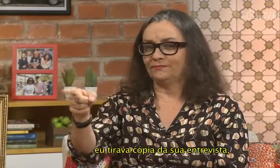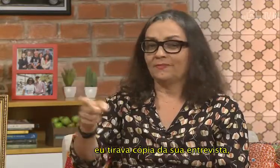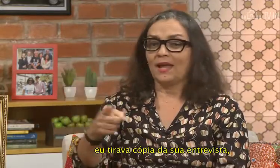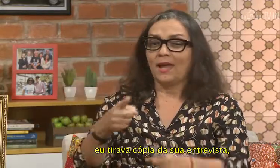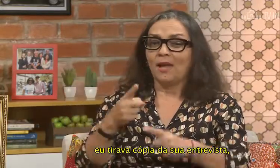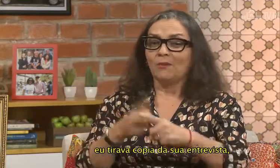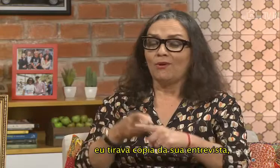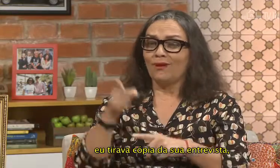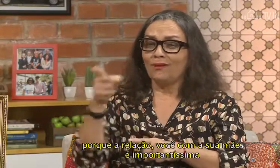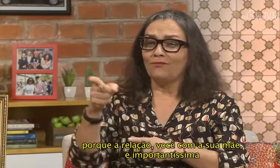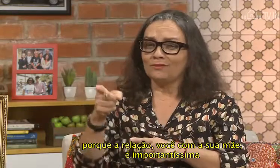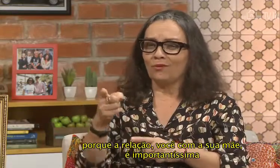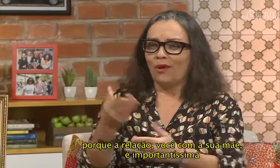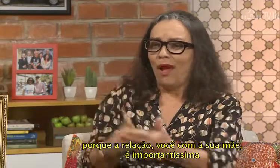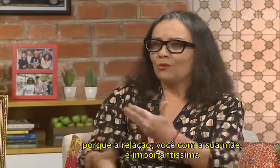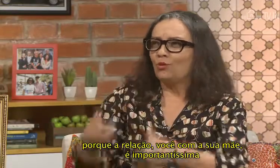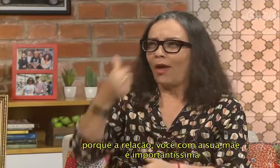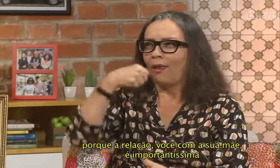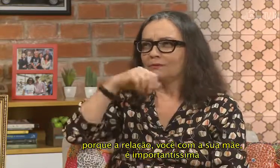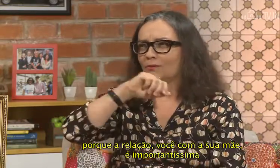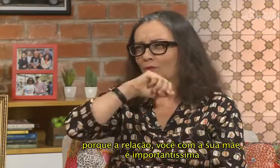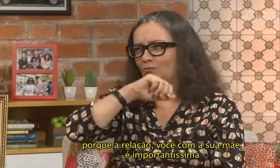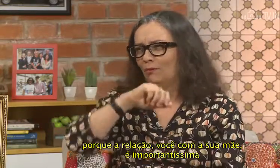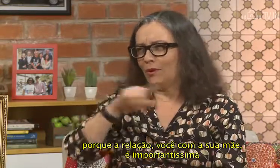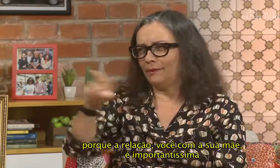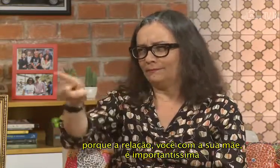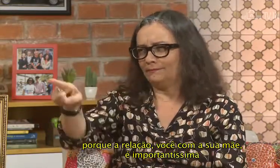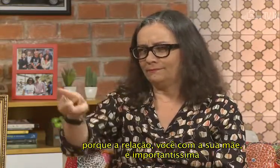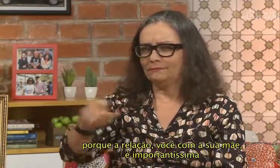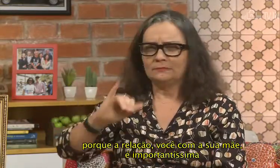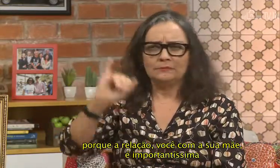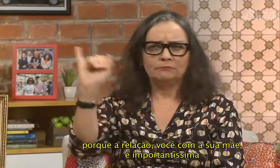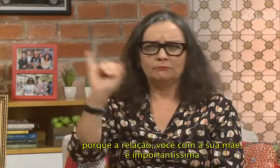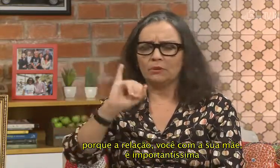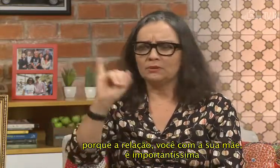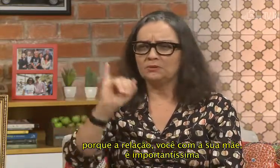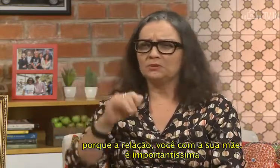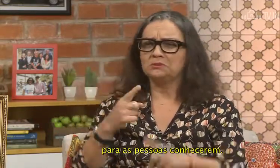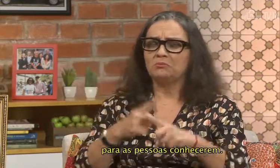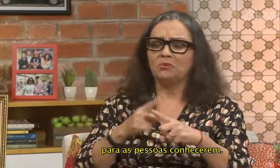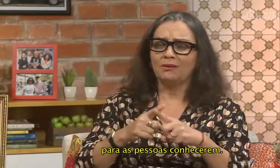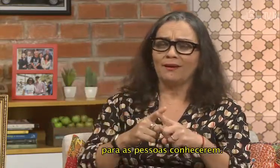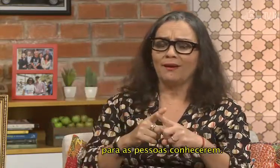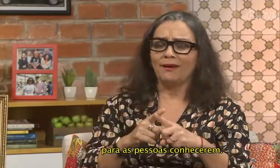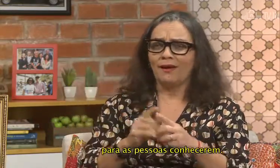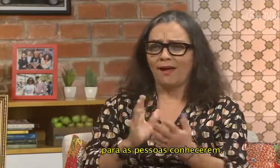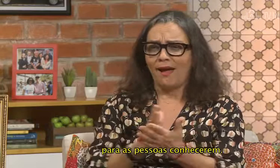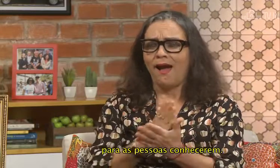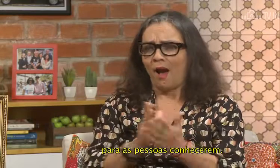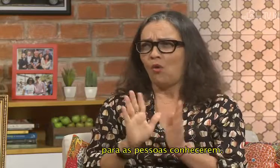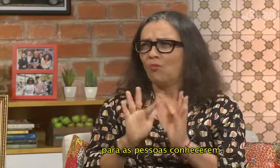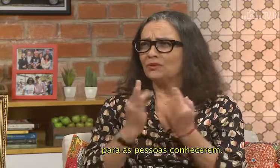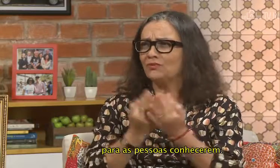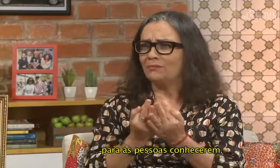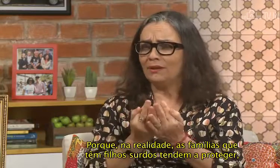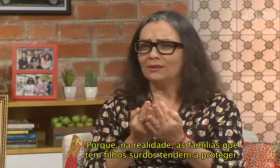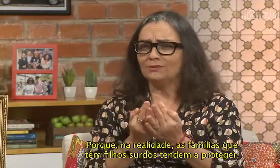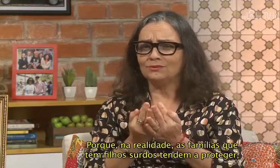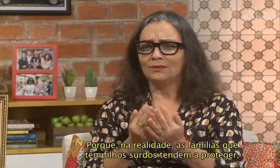porque a relação de você com a sua mãe é importantíssima para as pessoas conhecerem. Porque, na realidade,